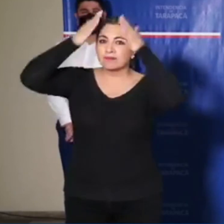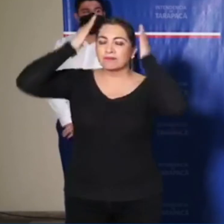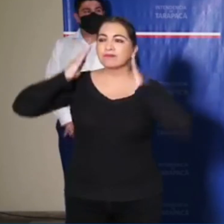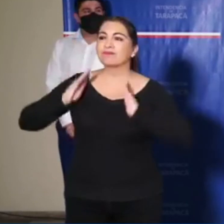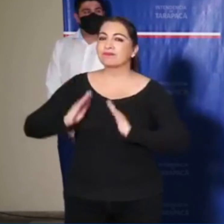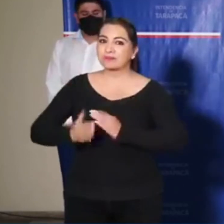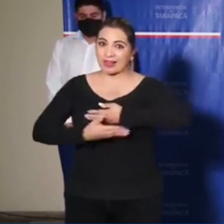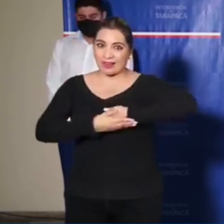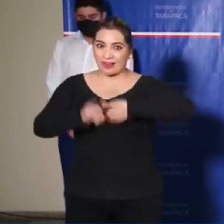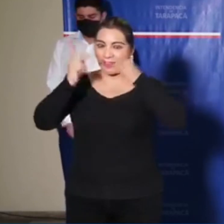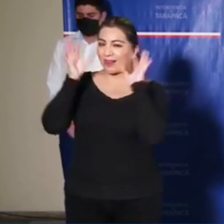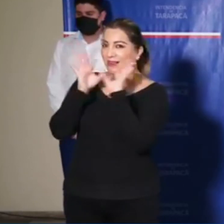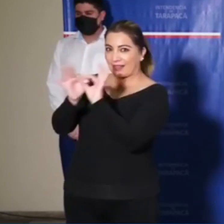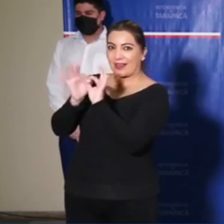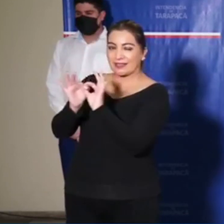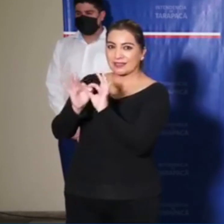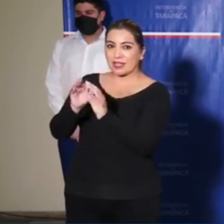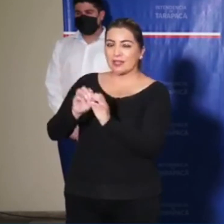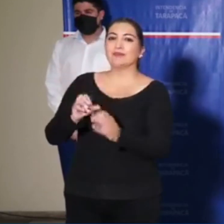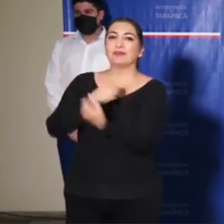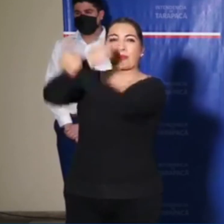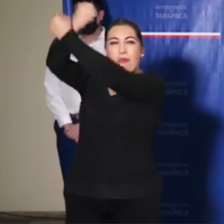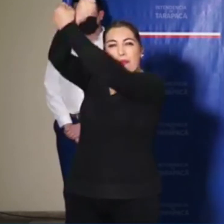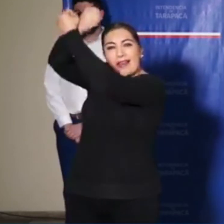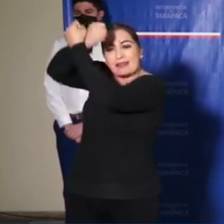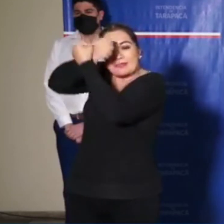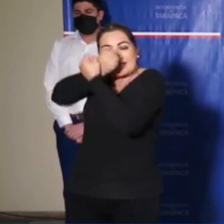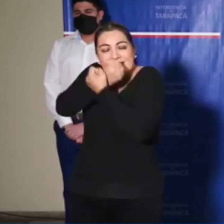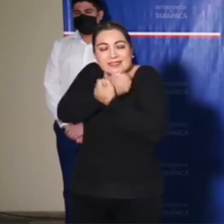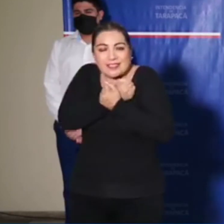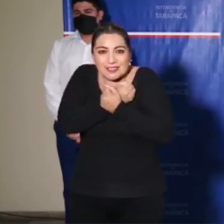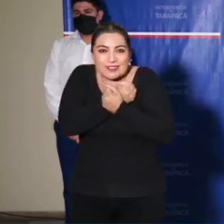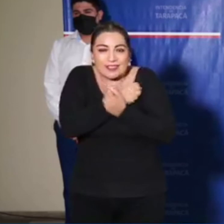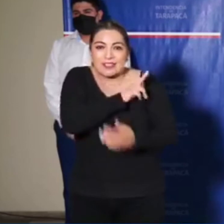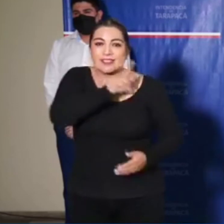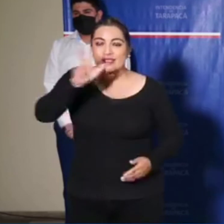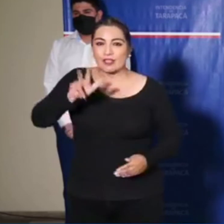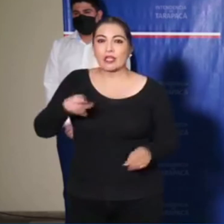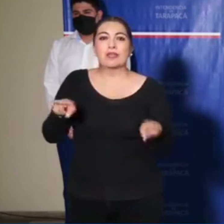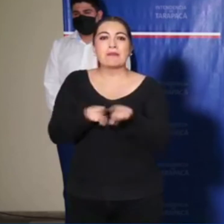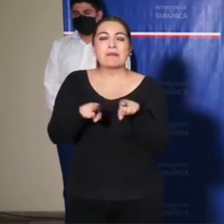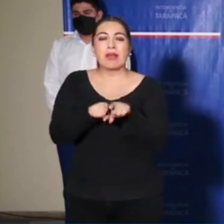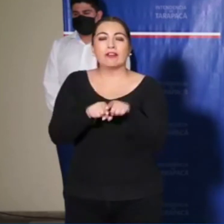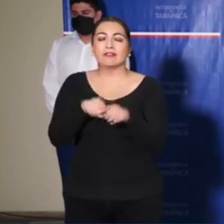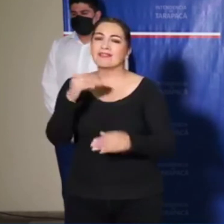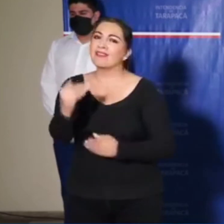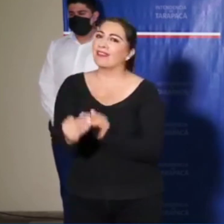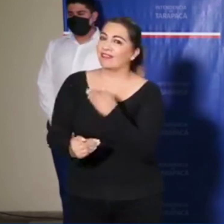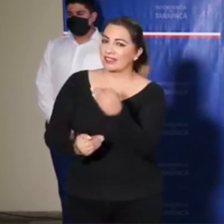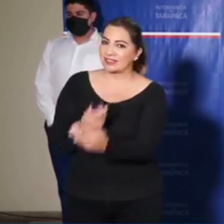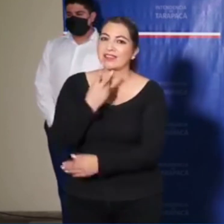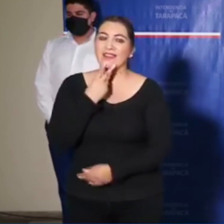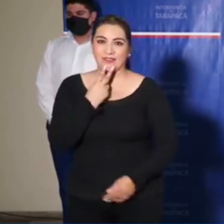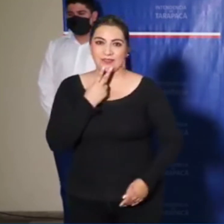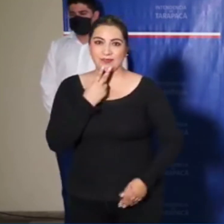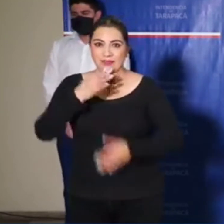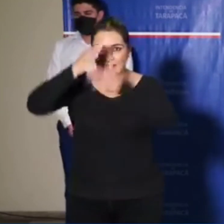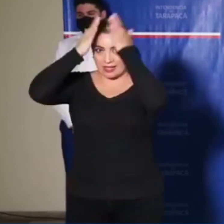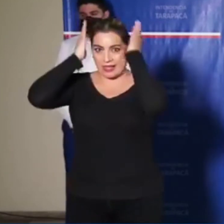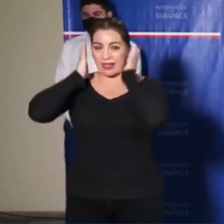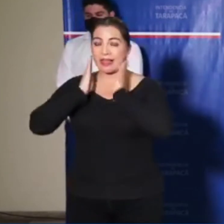la misericordia del Señor y a comprometernos a caminar más como hermanos. Que la